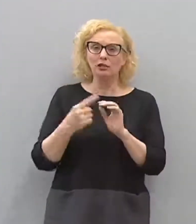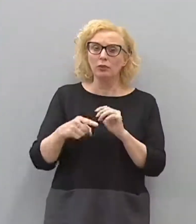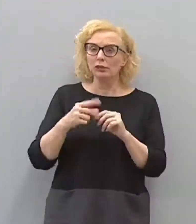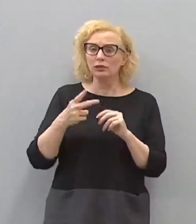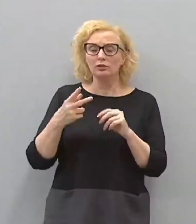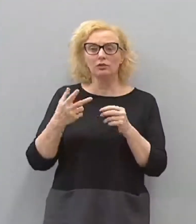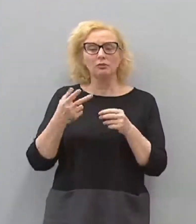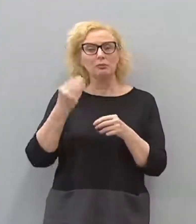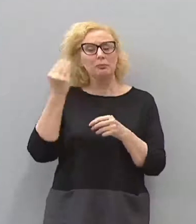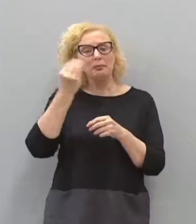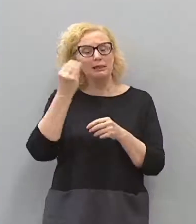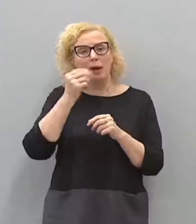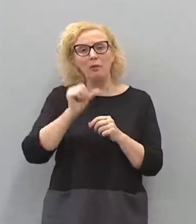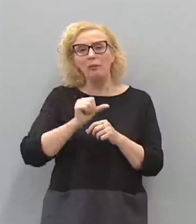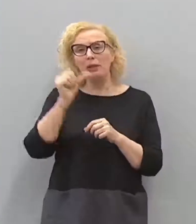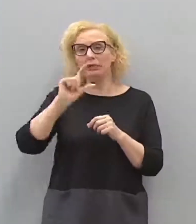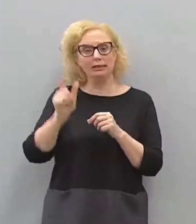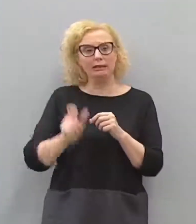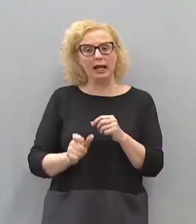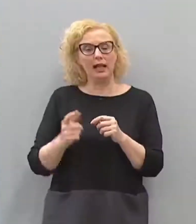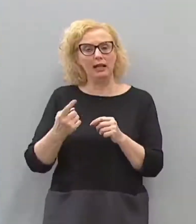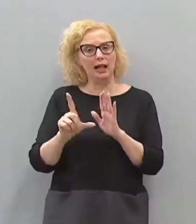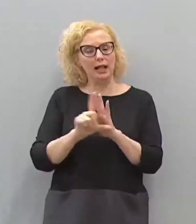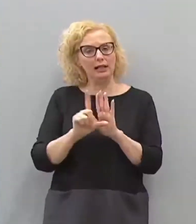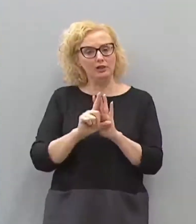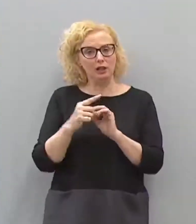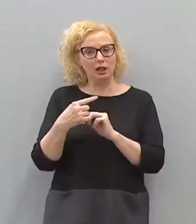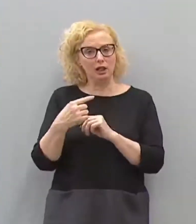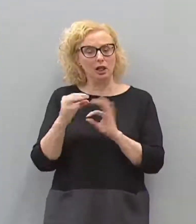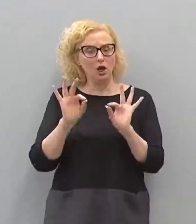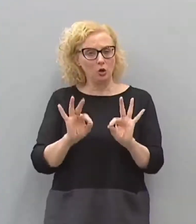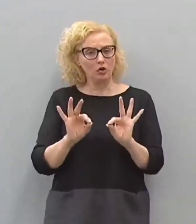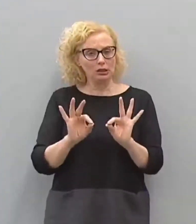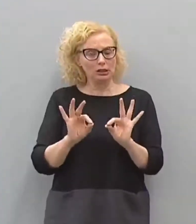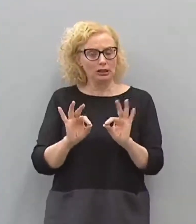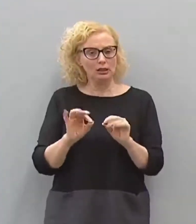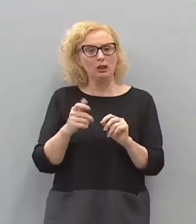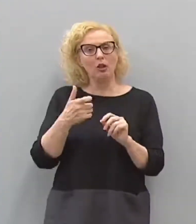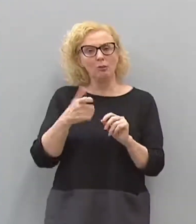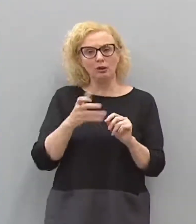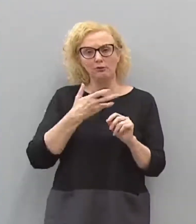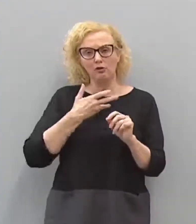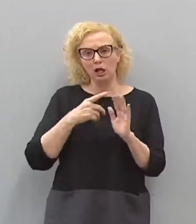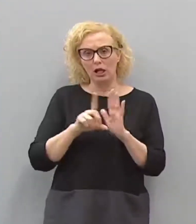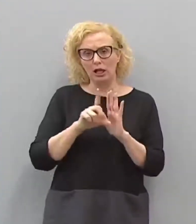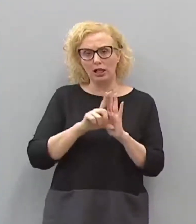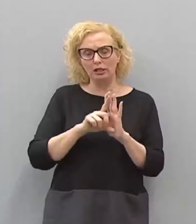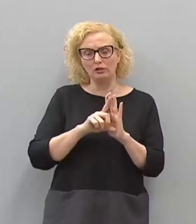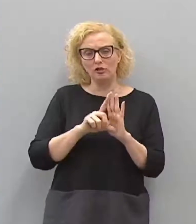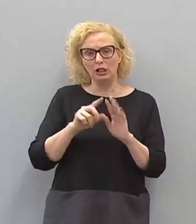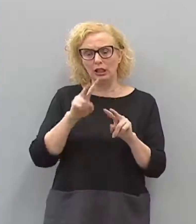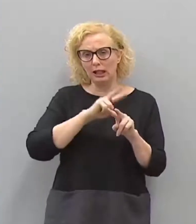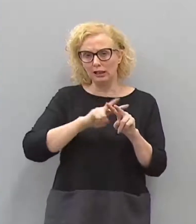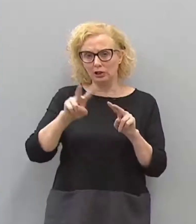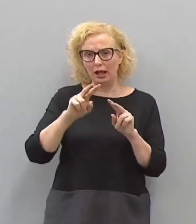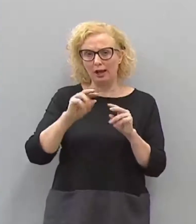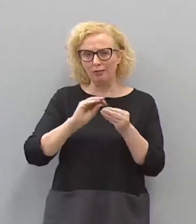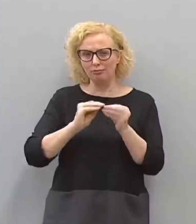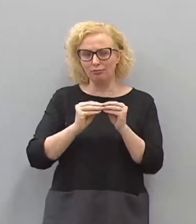primi in italia a fare una legge di questo tipo a seguito della modifica delle leggi fatte a livello a livello legislativo